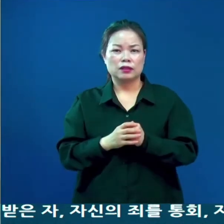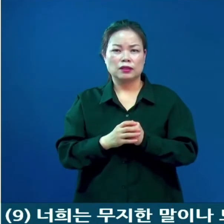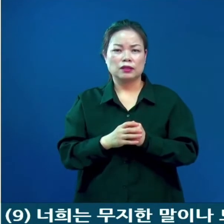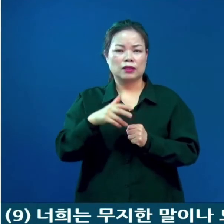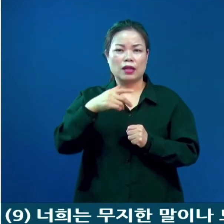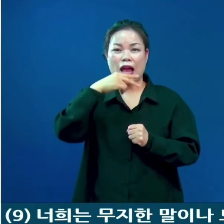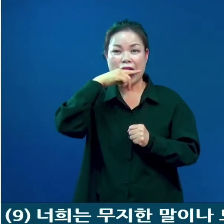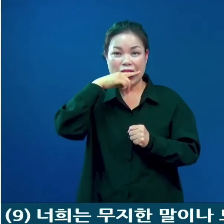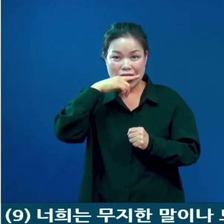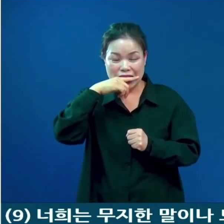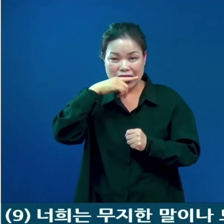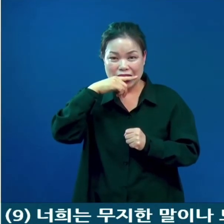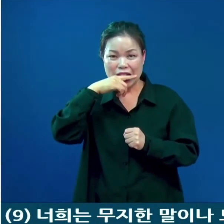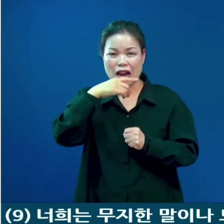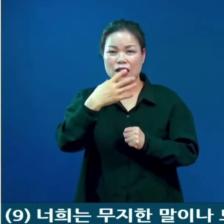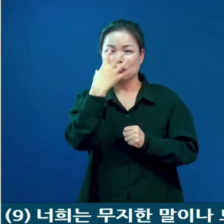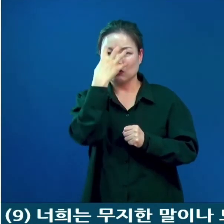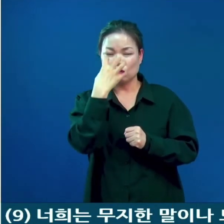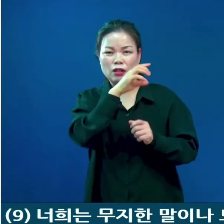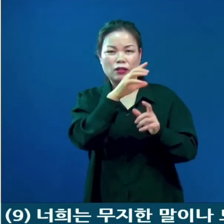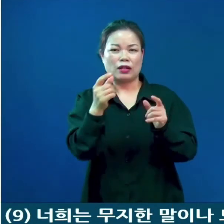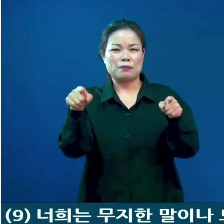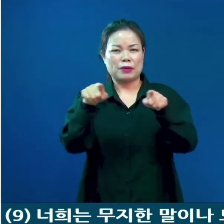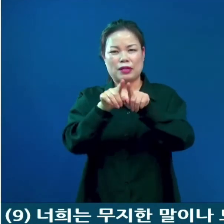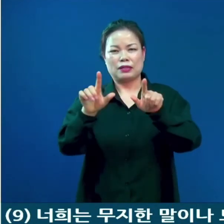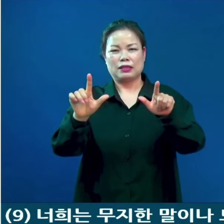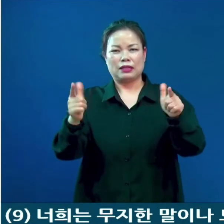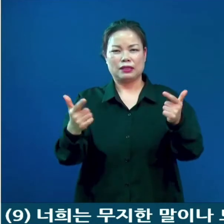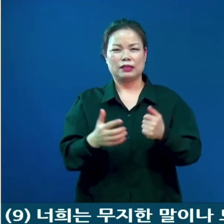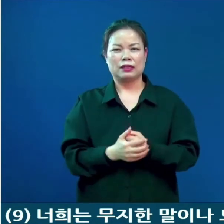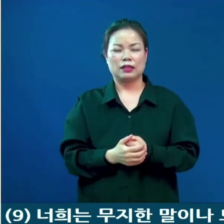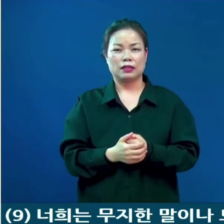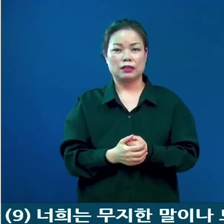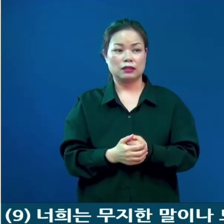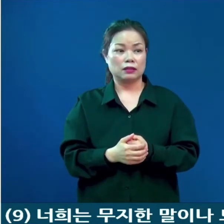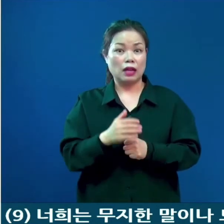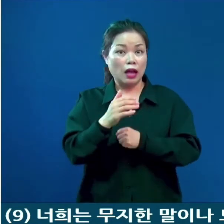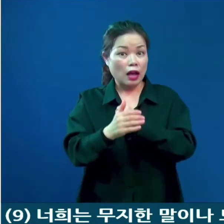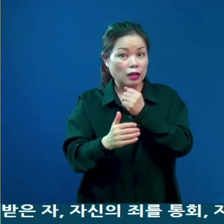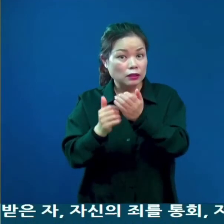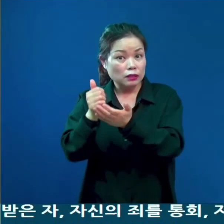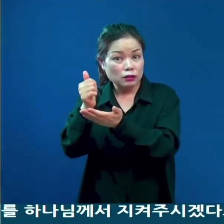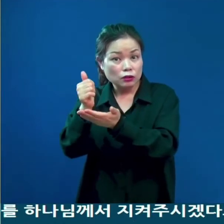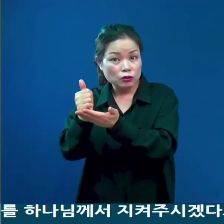아니하면 너희에게 가까이 가지 아니하리로다. 하나님께서는